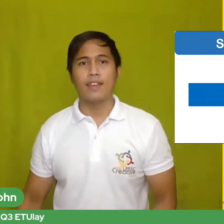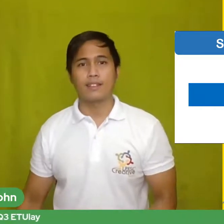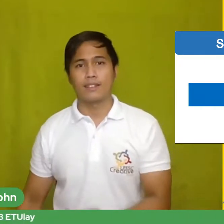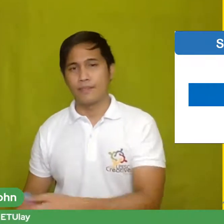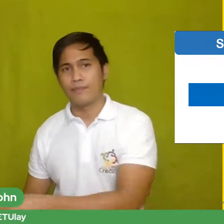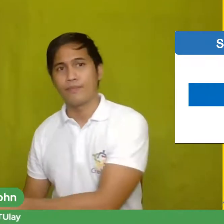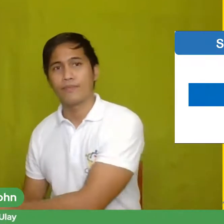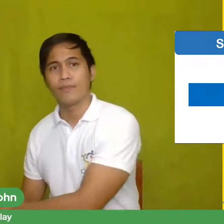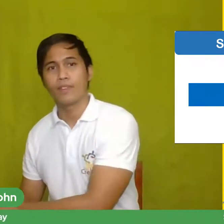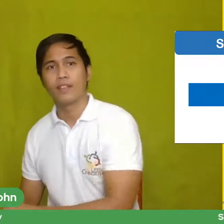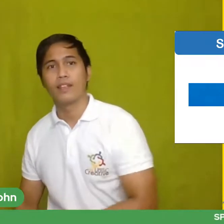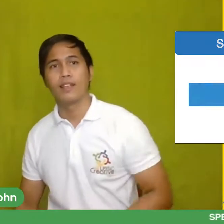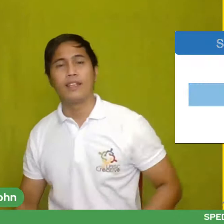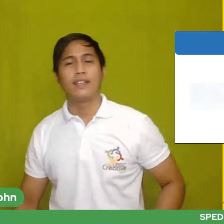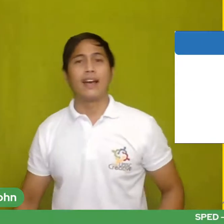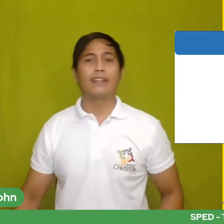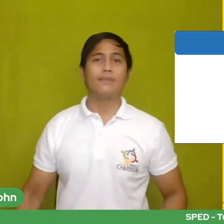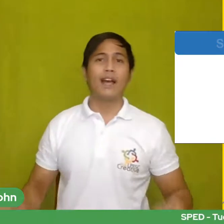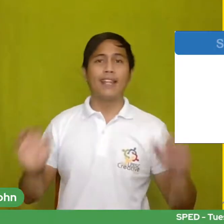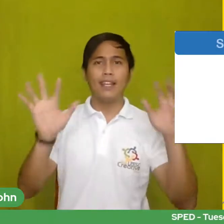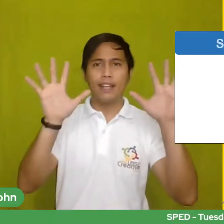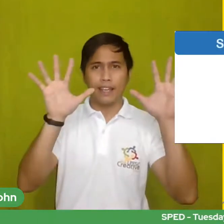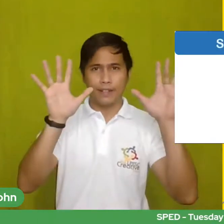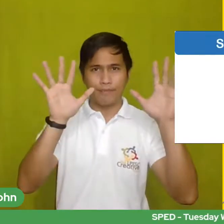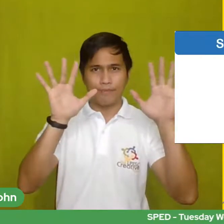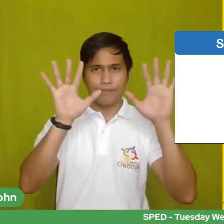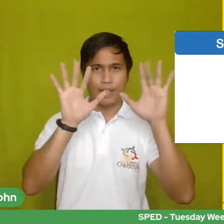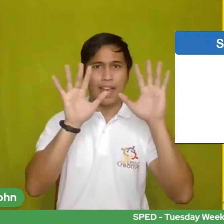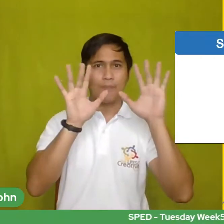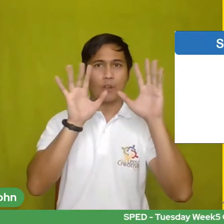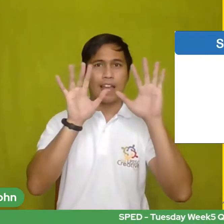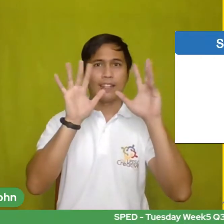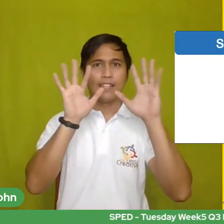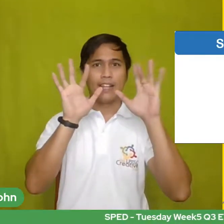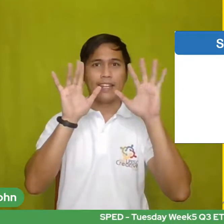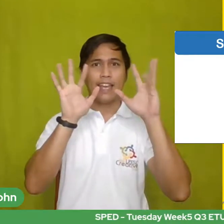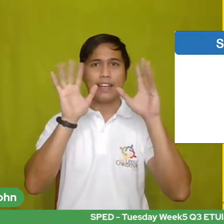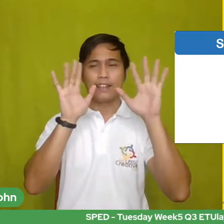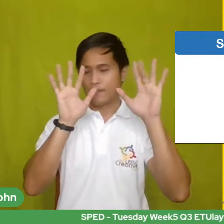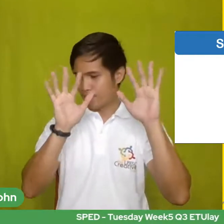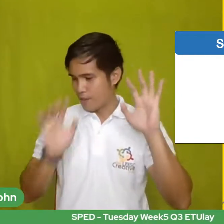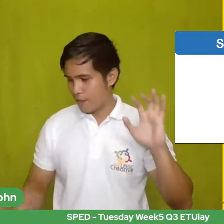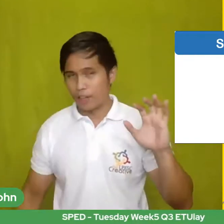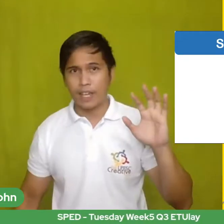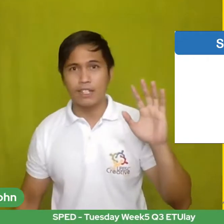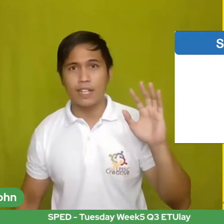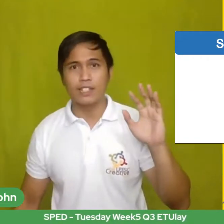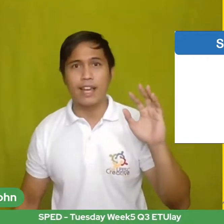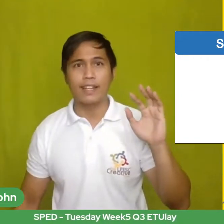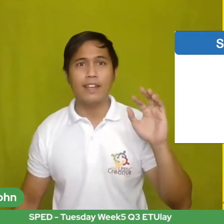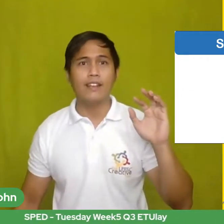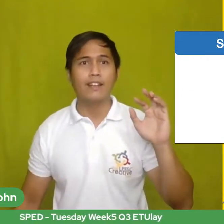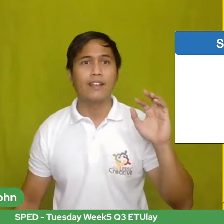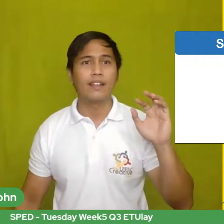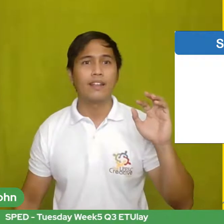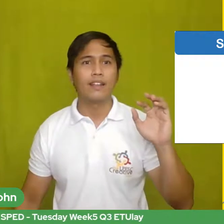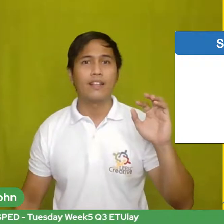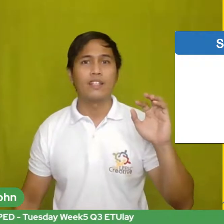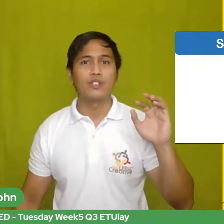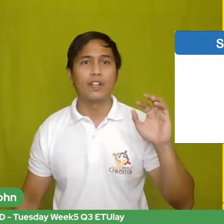Next, ating mga daliri. Yan, importante yung daliri niyan. Okay, stretch natin. Sundan